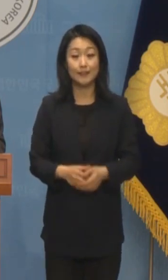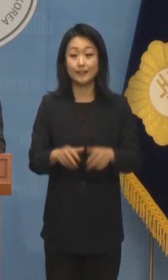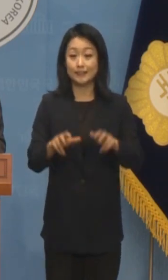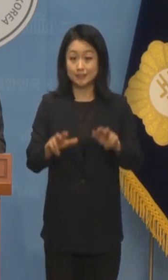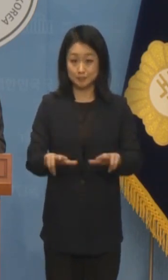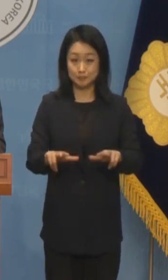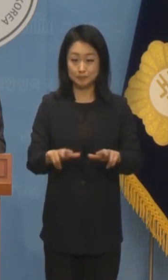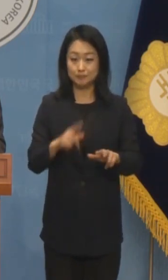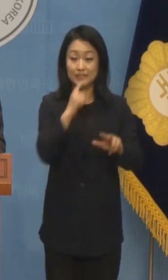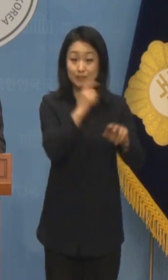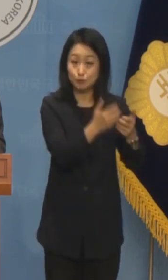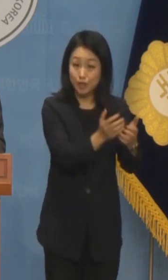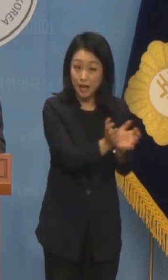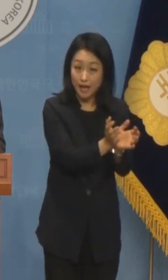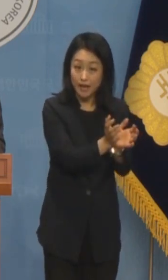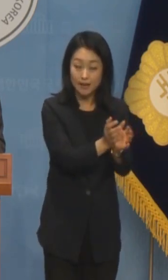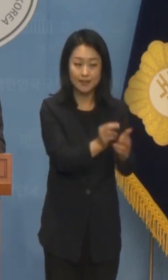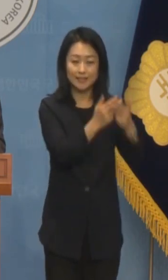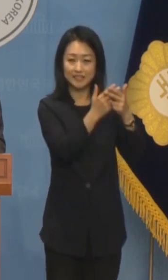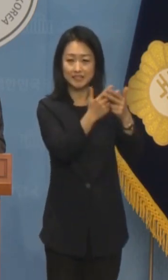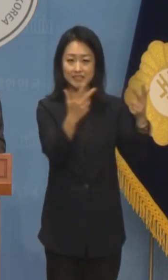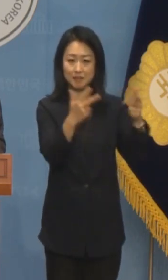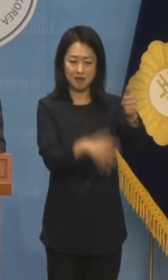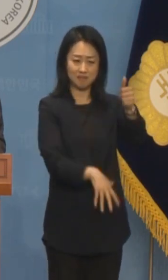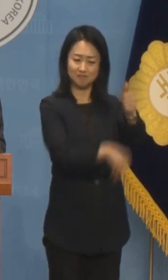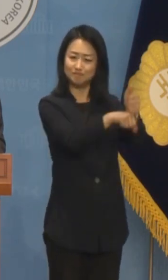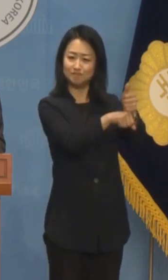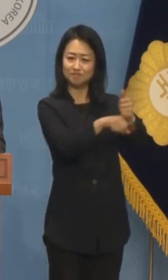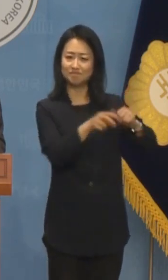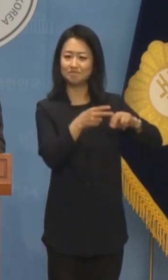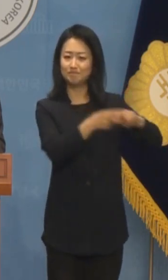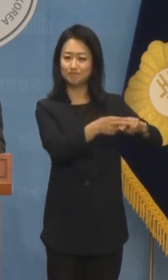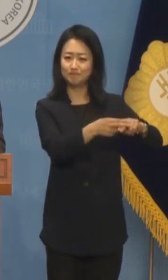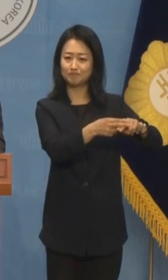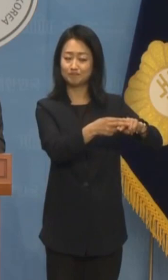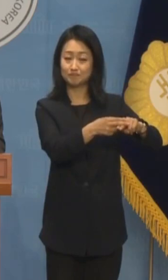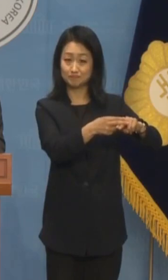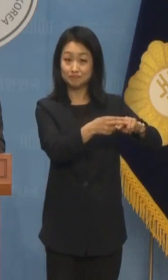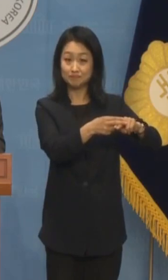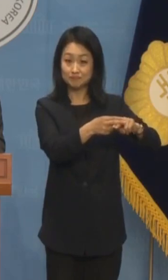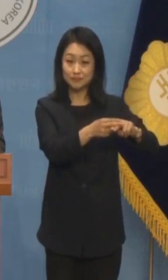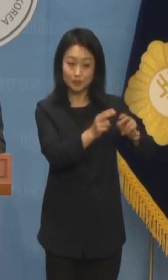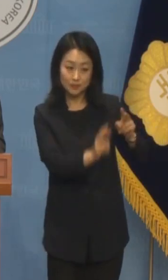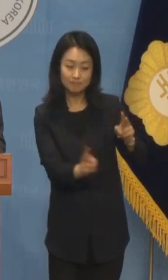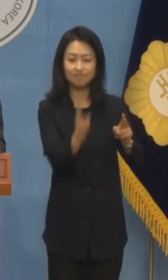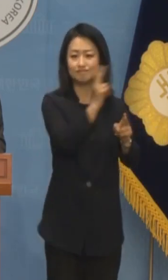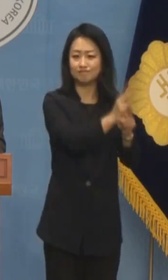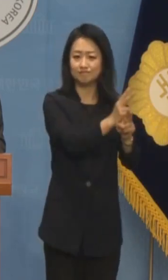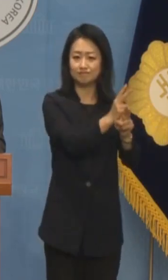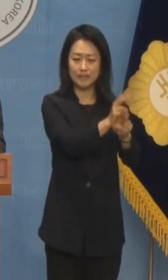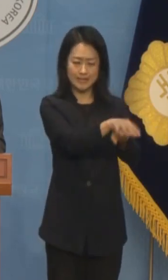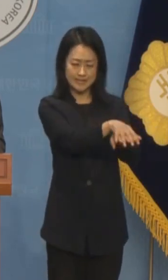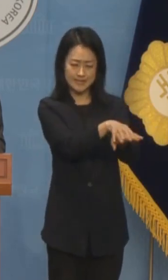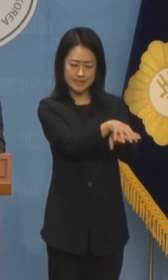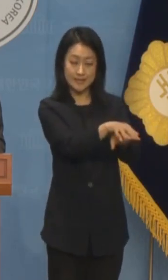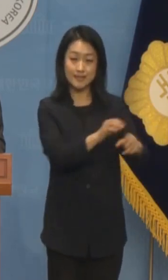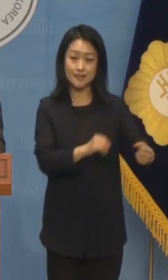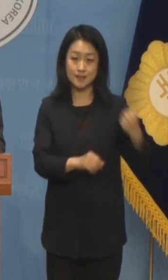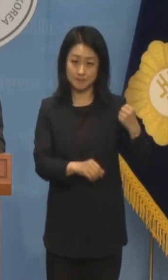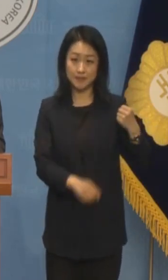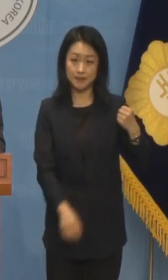시간에도 민주당은 이재명 1극 체제를 완성하고 연임에 도전하는 등 전열을 정비하고